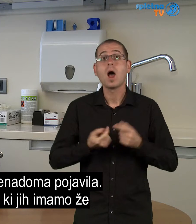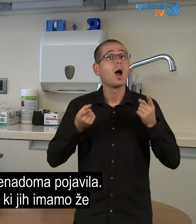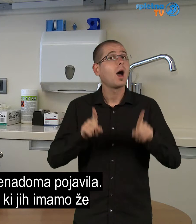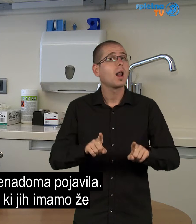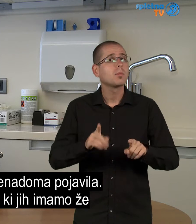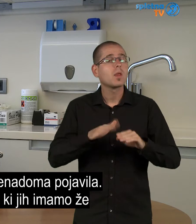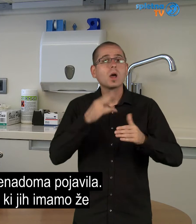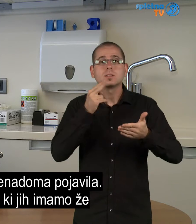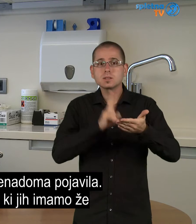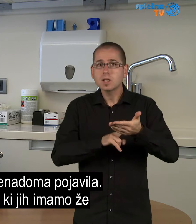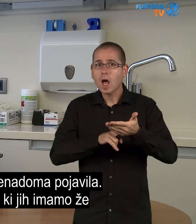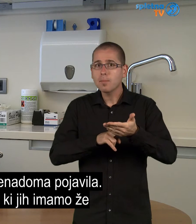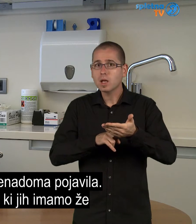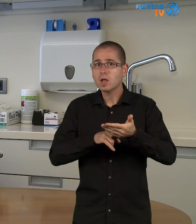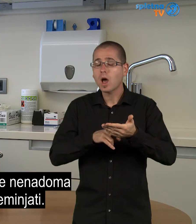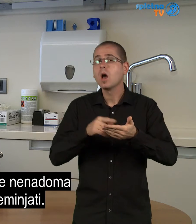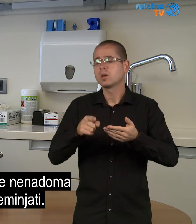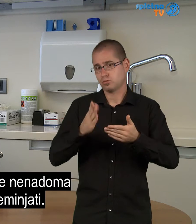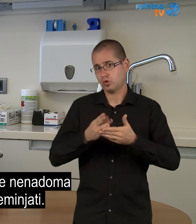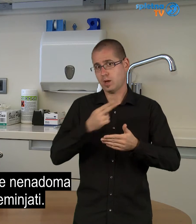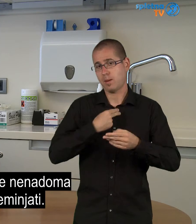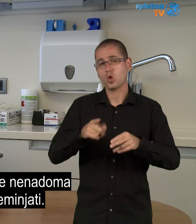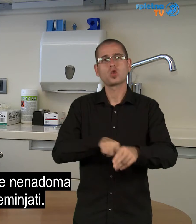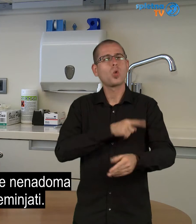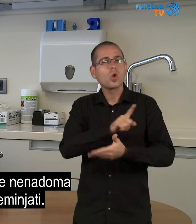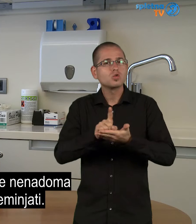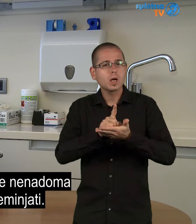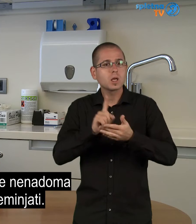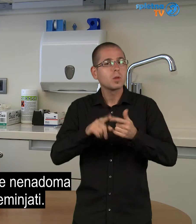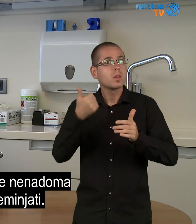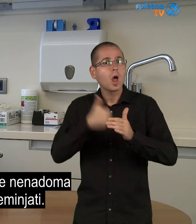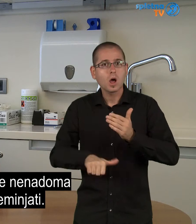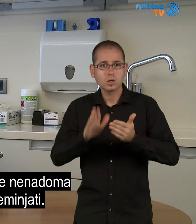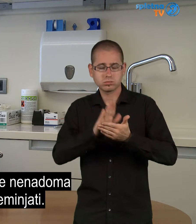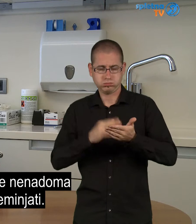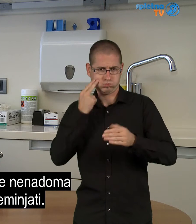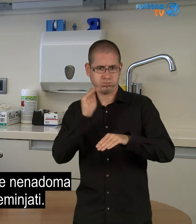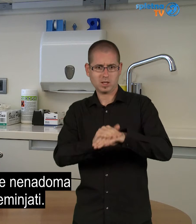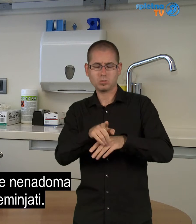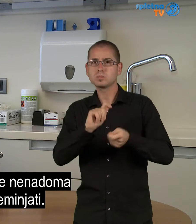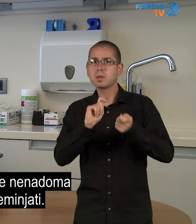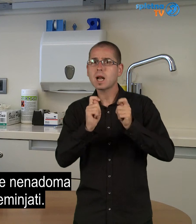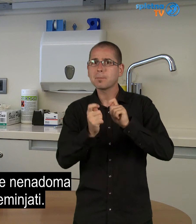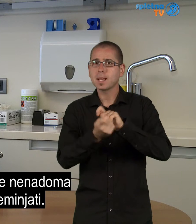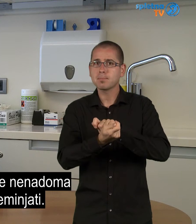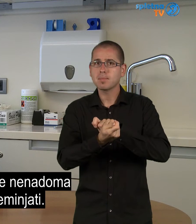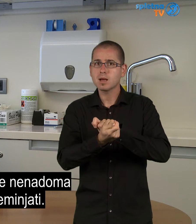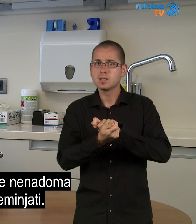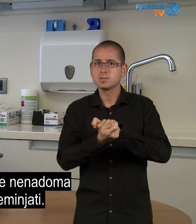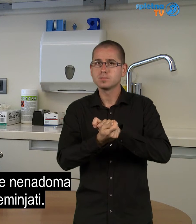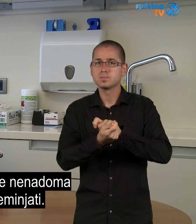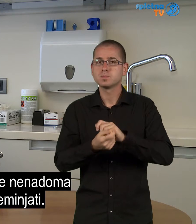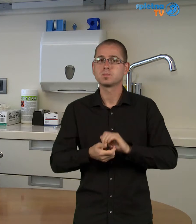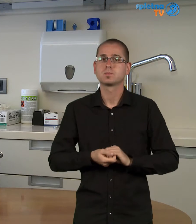Ali pa na znamenja, ki jih imamo že dolgo časa, pa se nenadoma začnejo spreminjati.